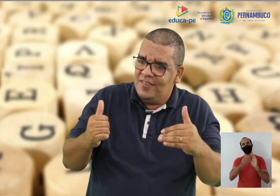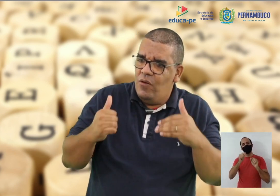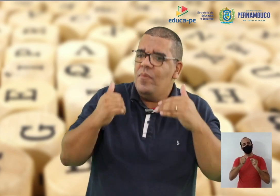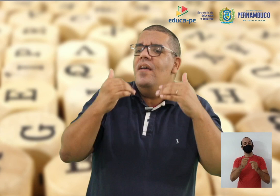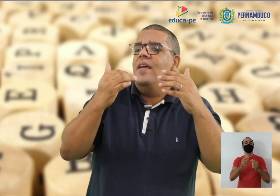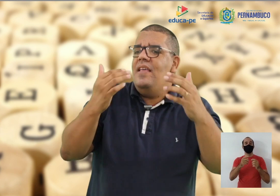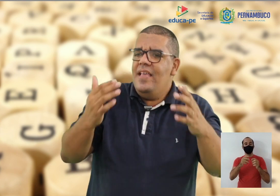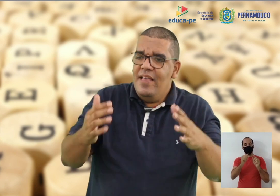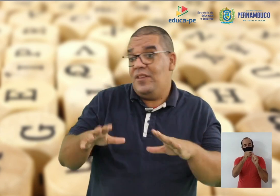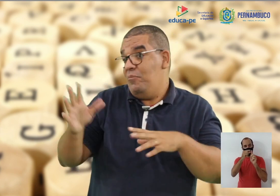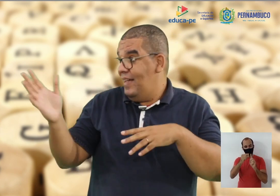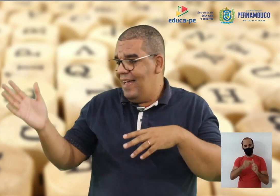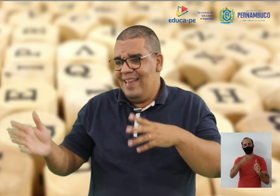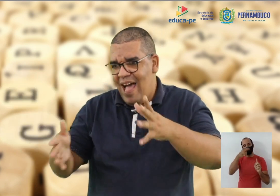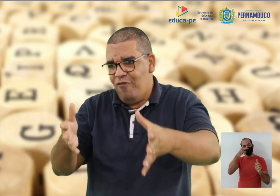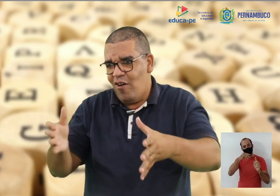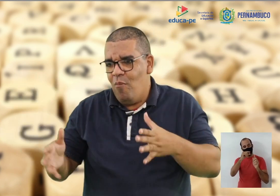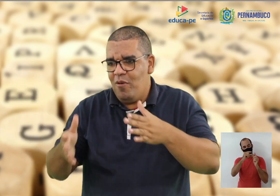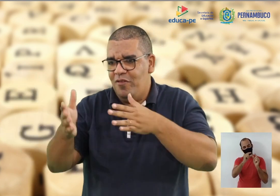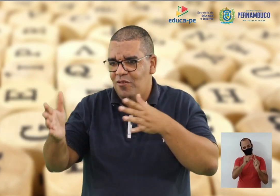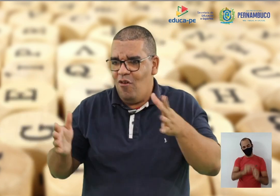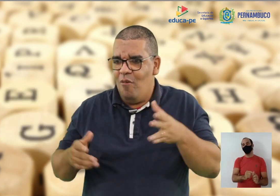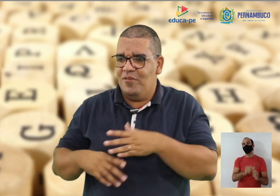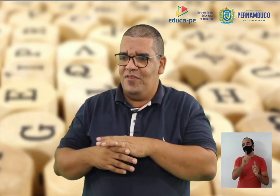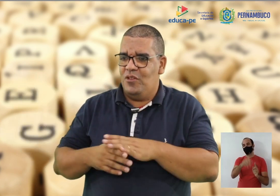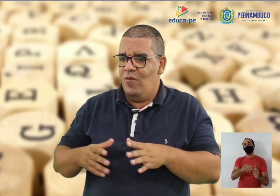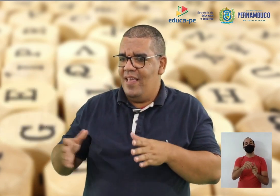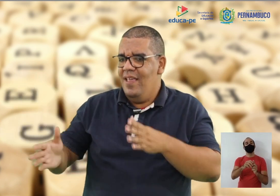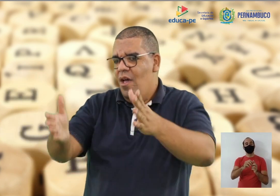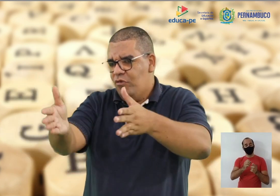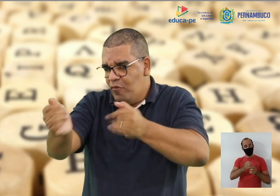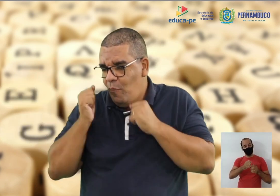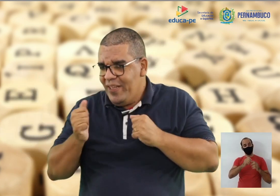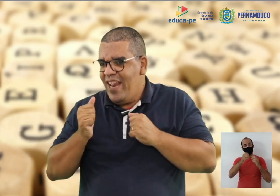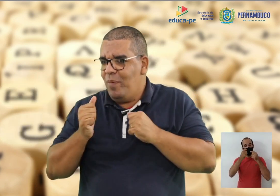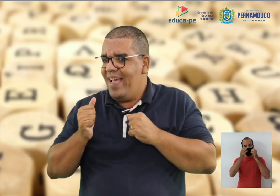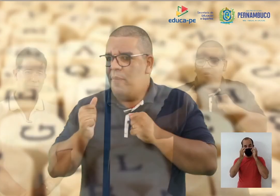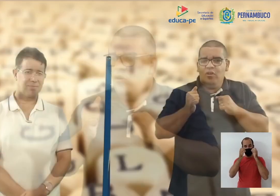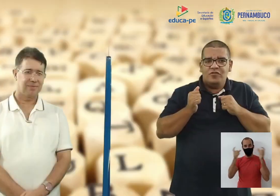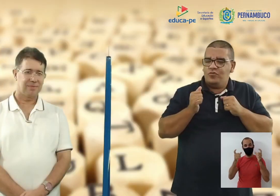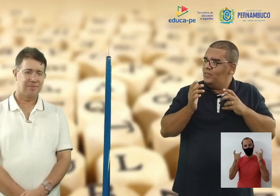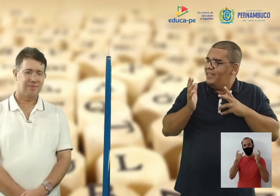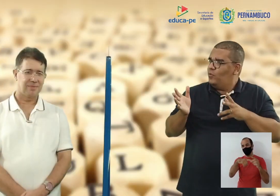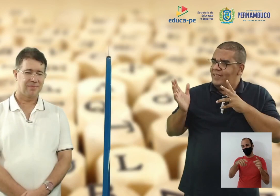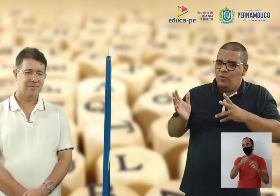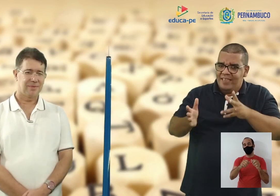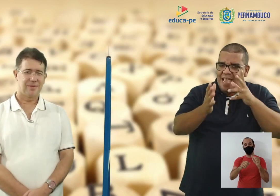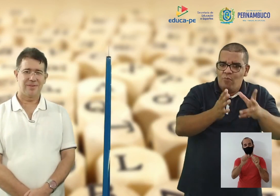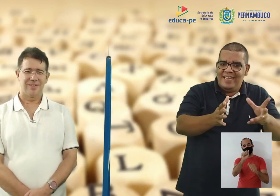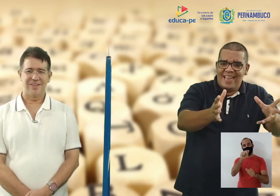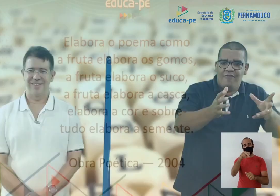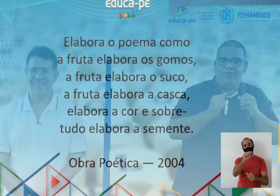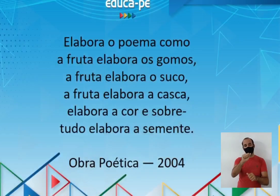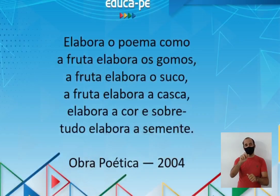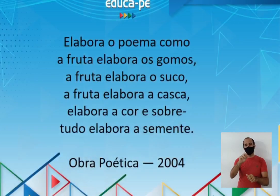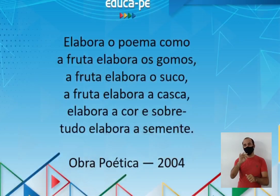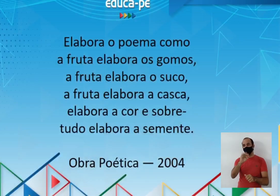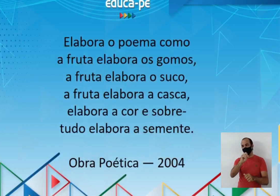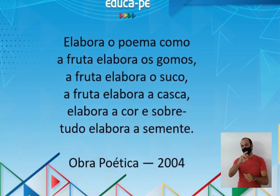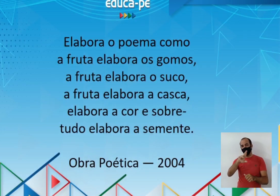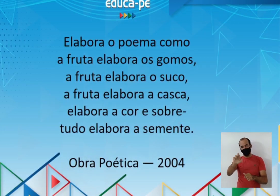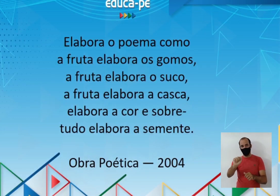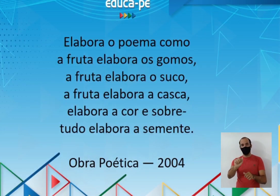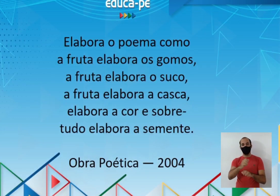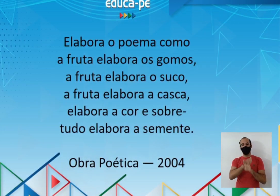uma que anáfora, são... né? Isso, temos a anáfora, como o professor Robson citou aí. O professor Robson poderia explicar para o nosso estudante o que é uma anáfora?